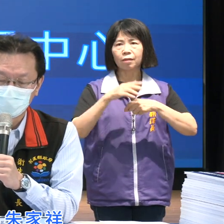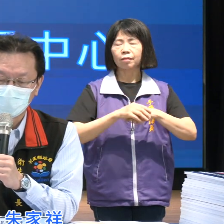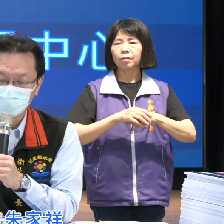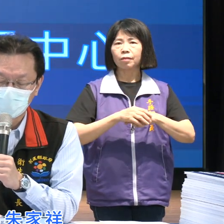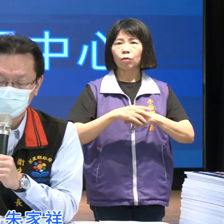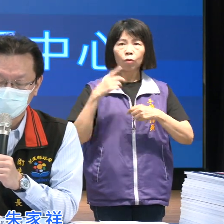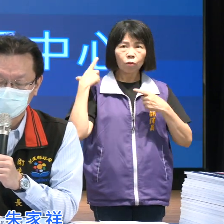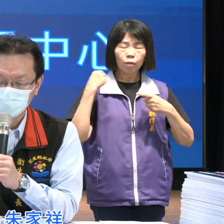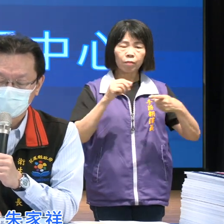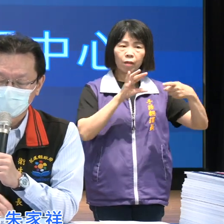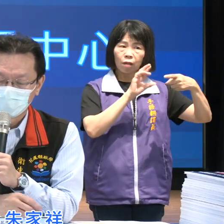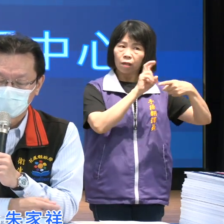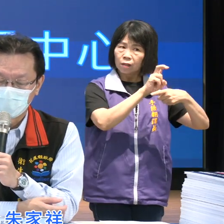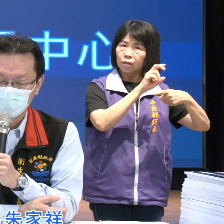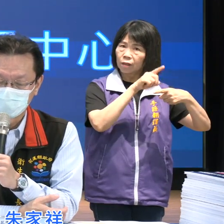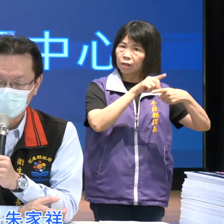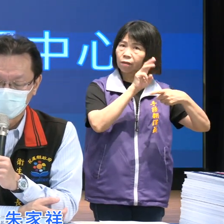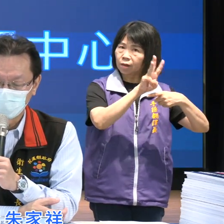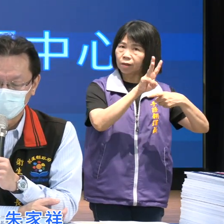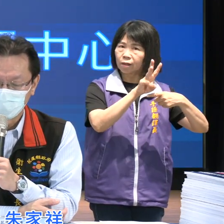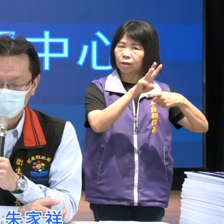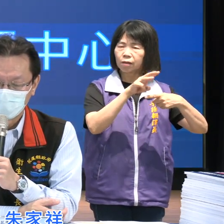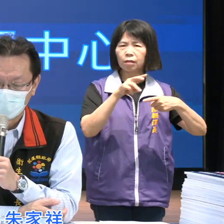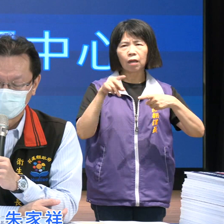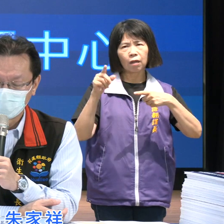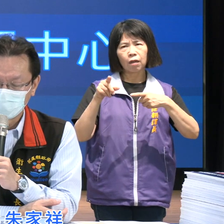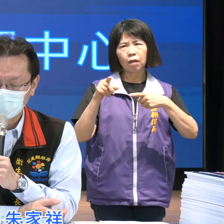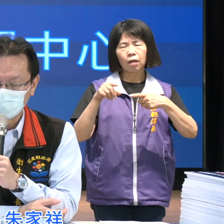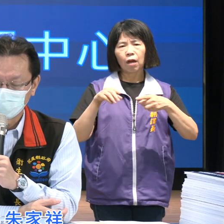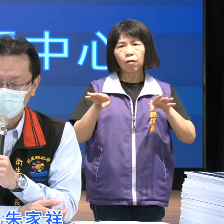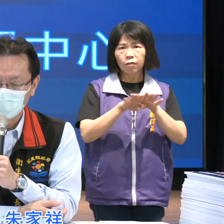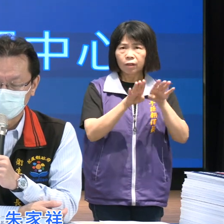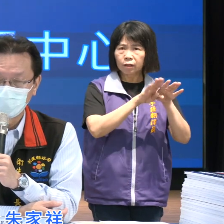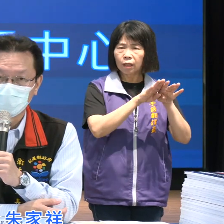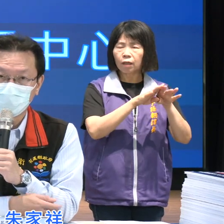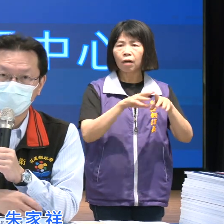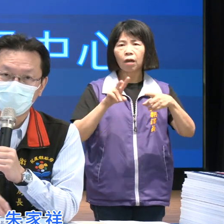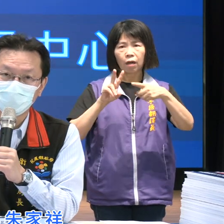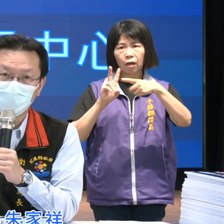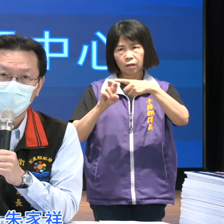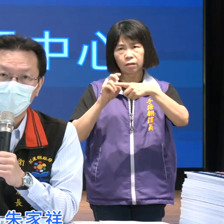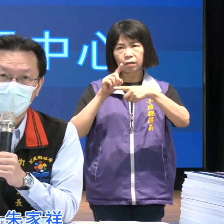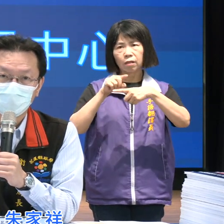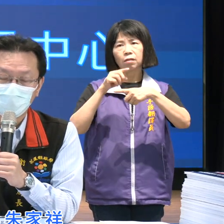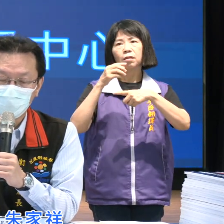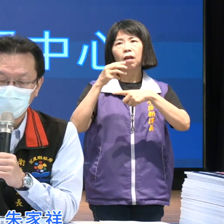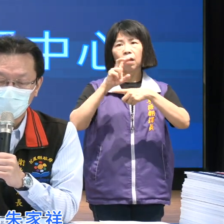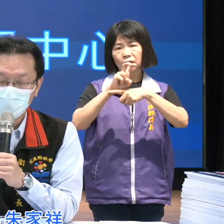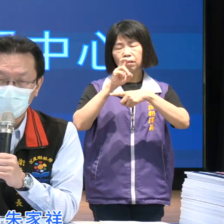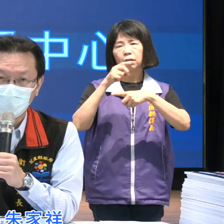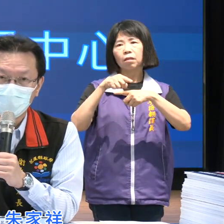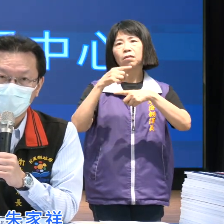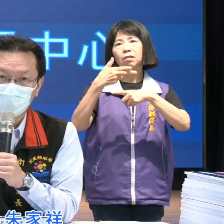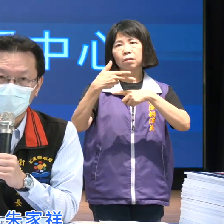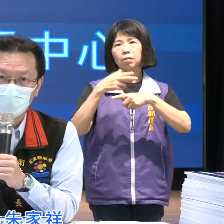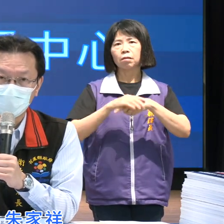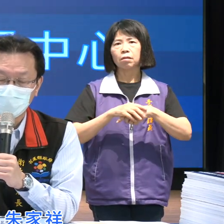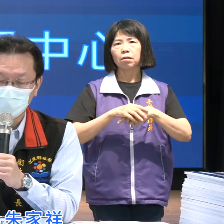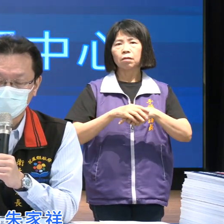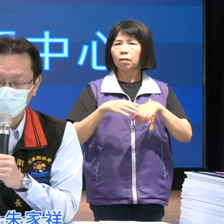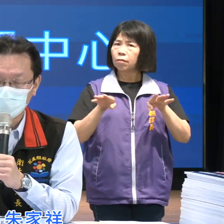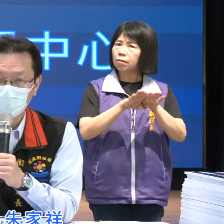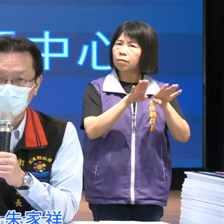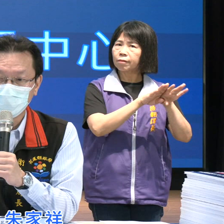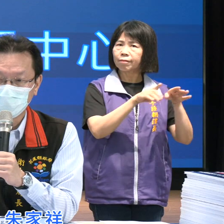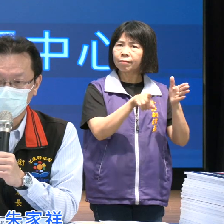前是20.3%，那这两天放假的情况是20.7%，所以并没有因为在假